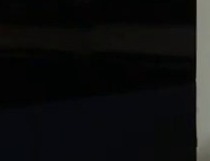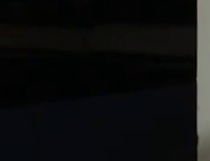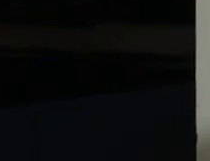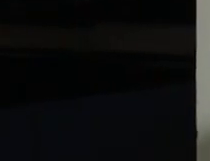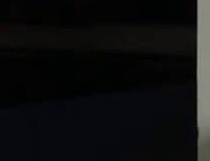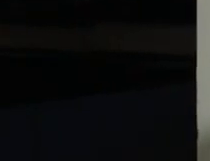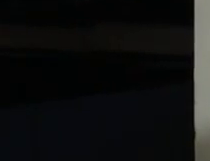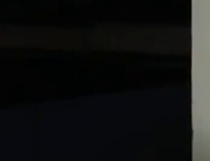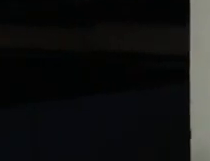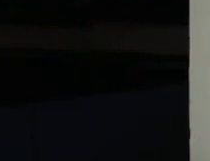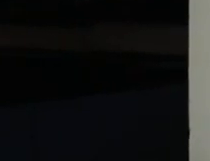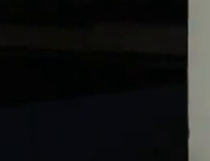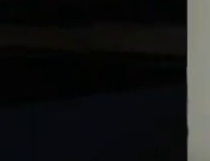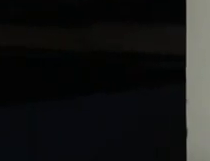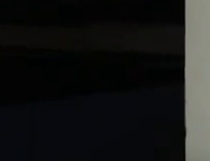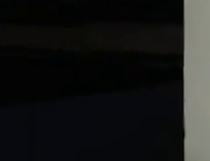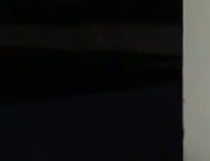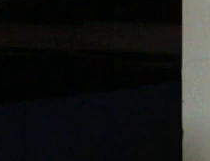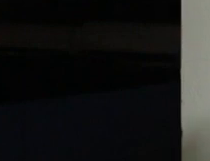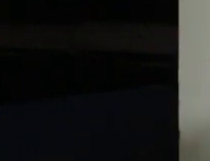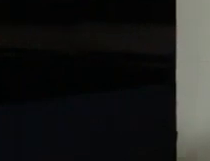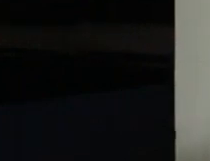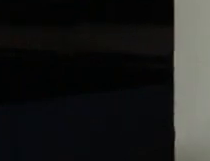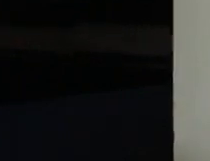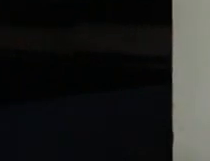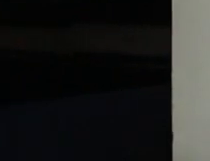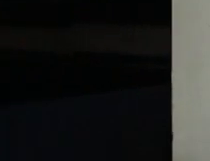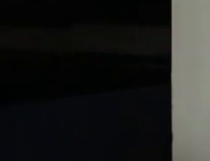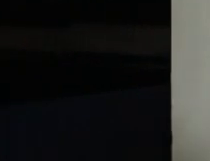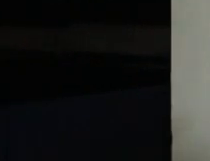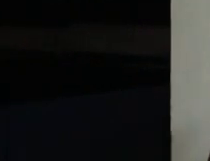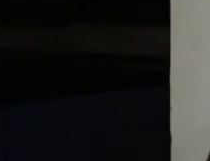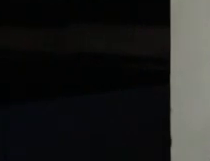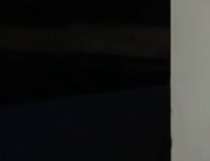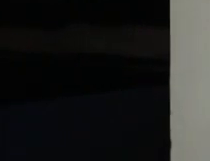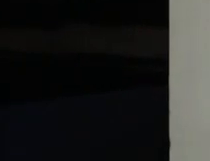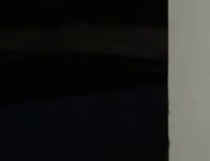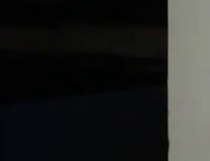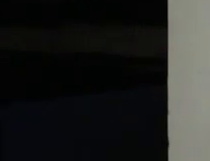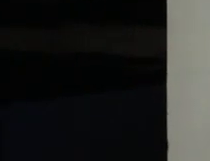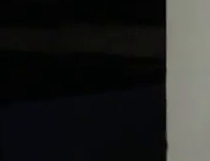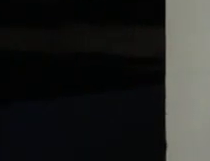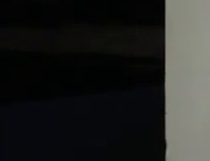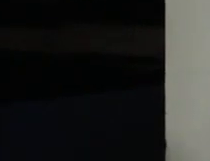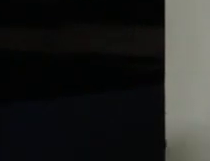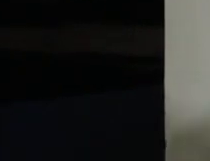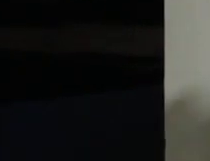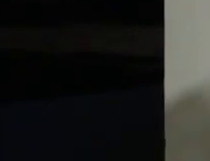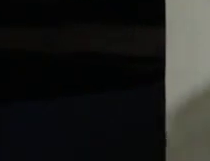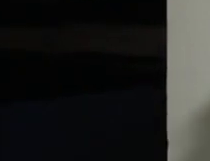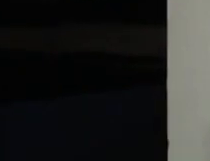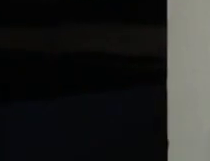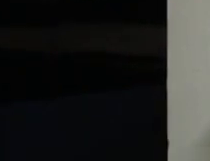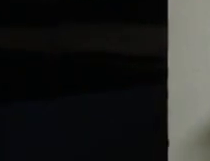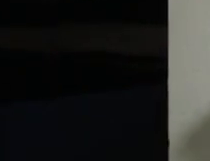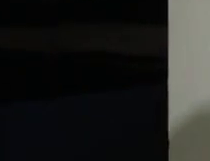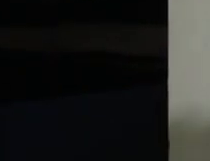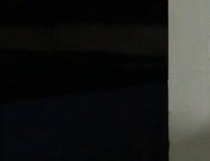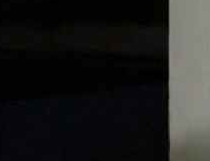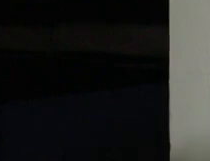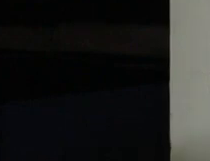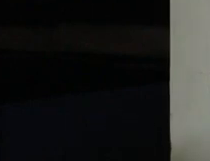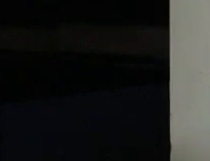visitei várias dessas casas. Então eu vejo essas casas, procuro quem são os proprietários, entro em contato com o Instituto Histórico, peço para